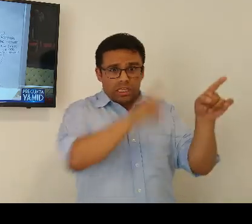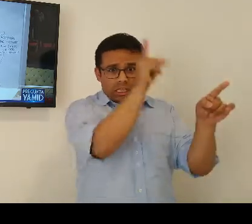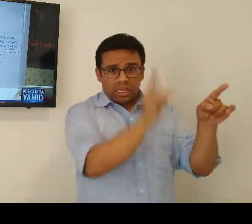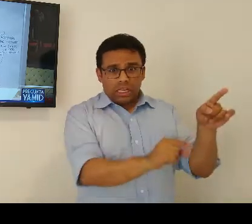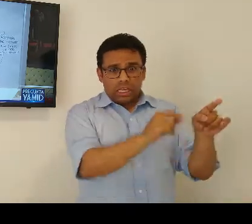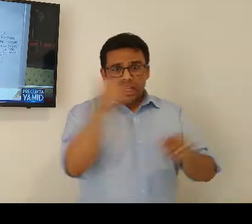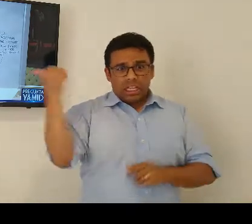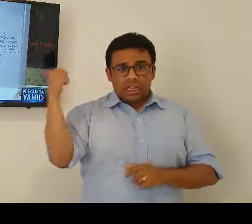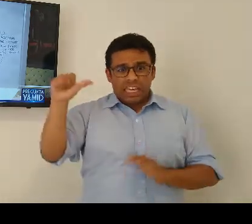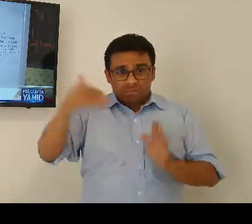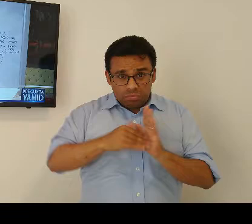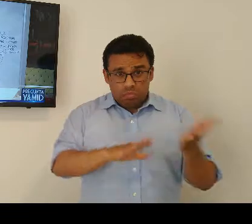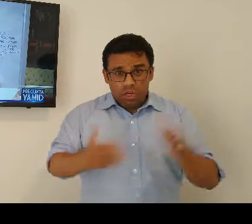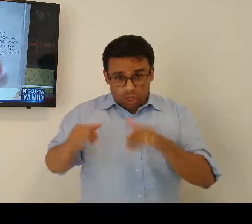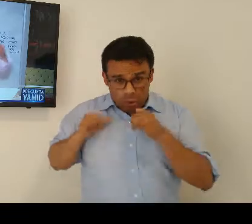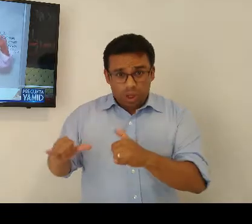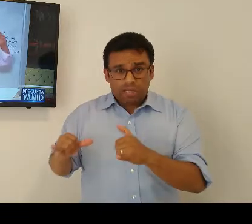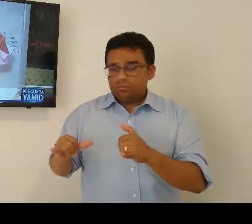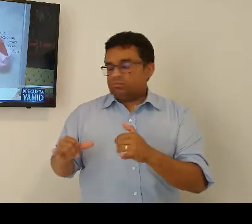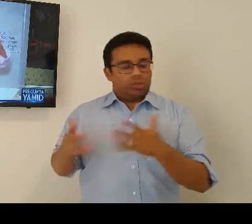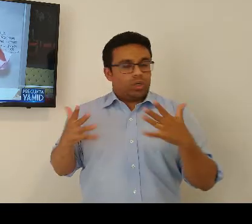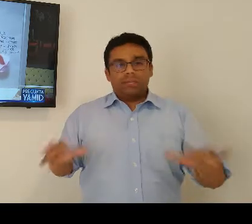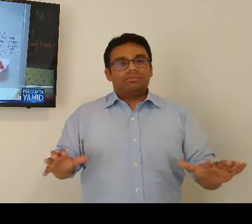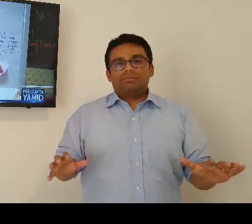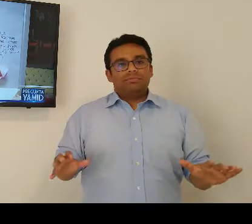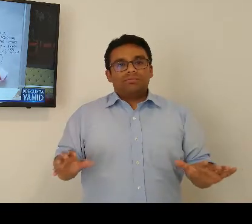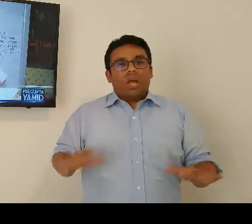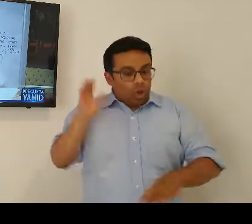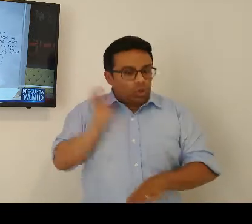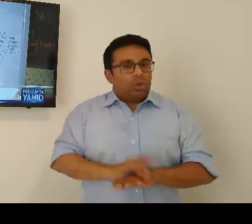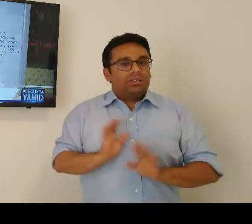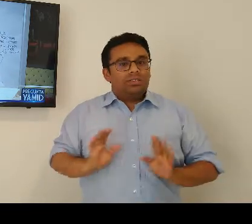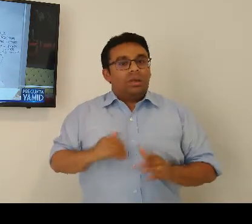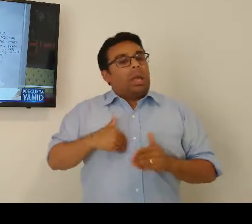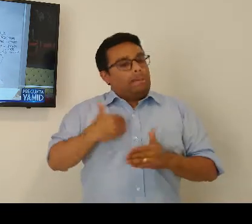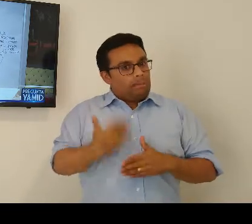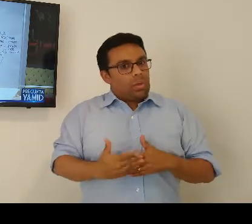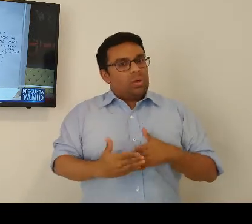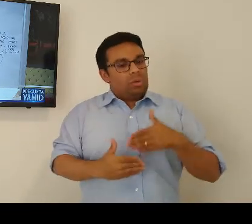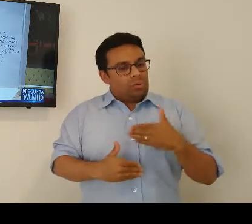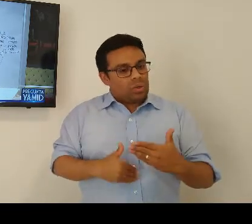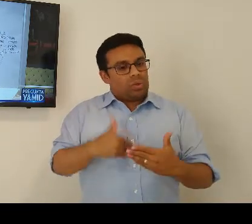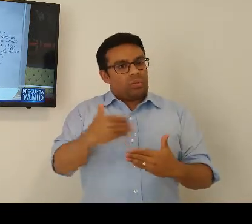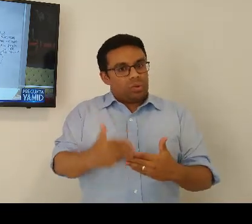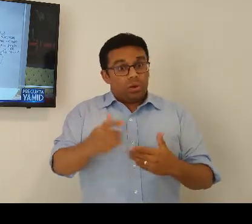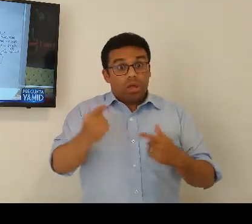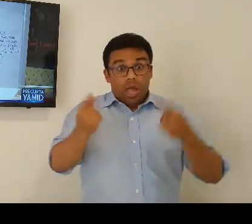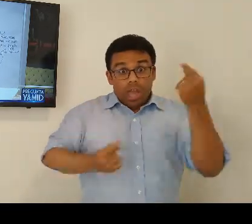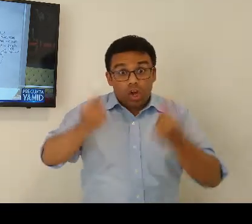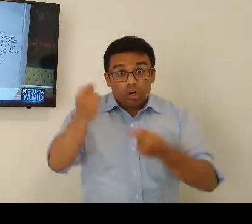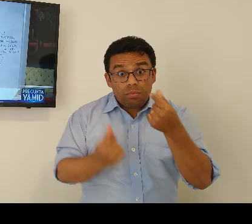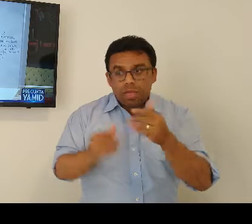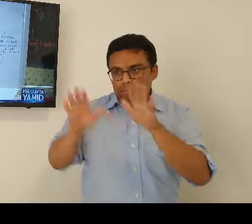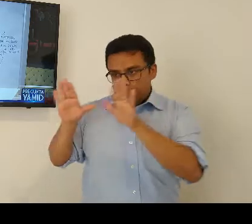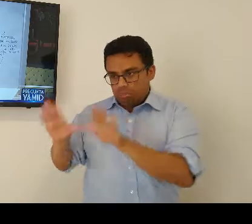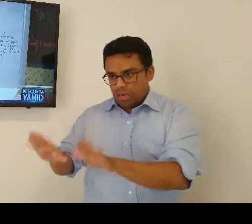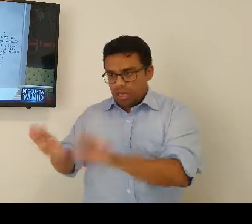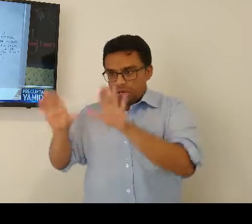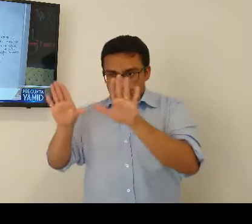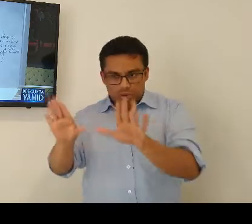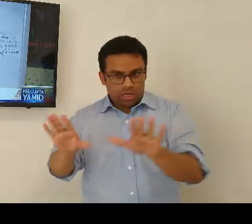que toque, Yamil. Si lo que toca es ir apagando la economía, lo hacemos. Si lo que toca